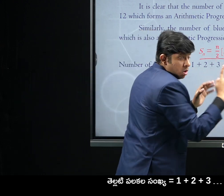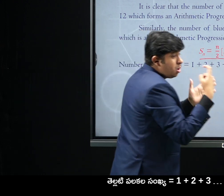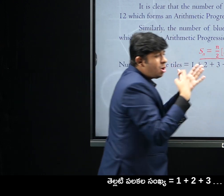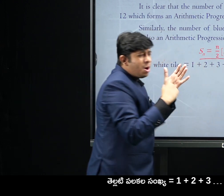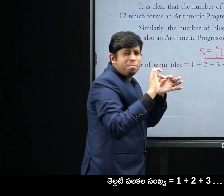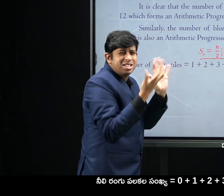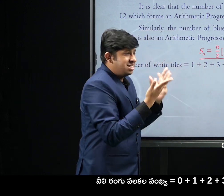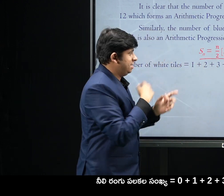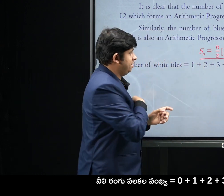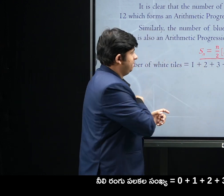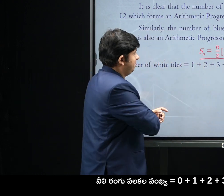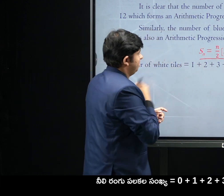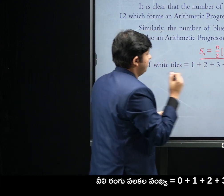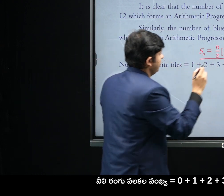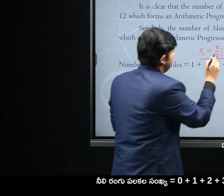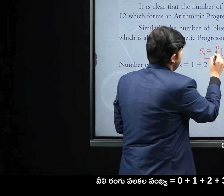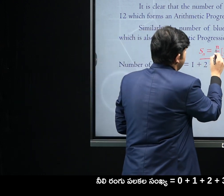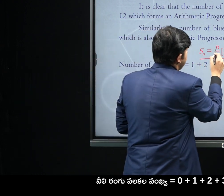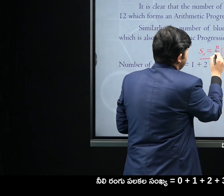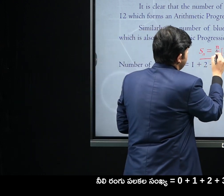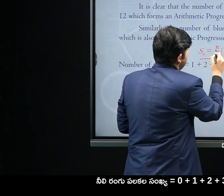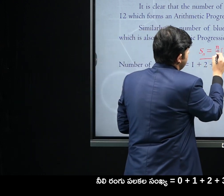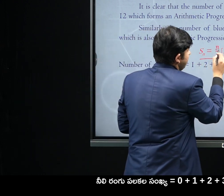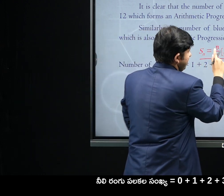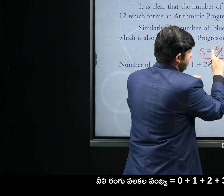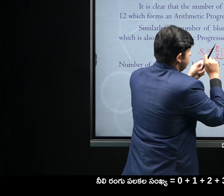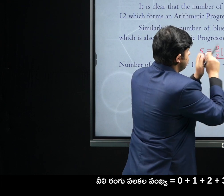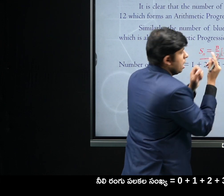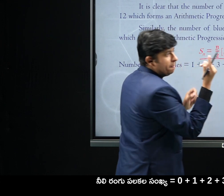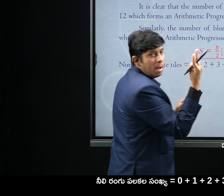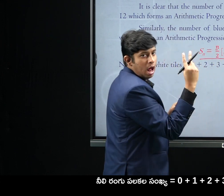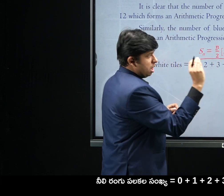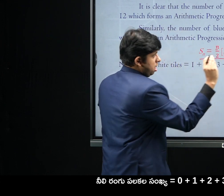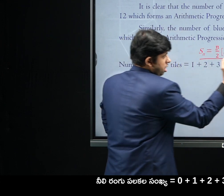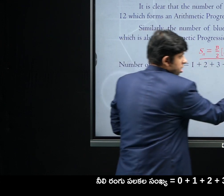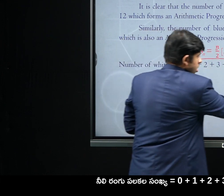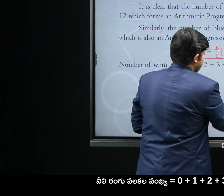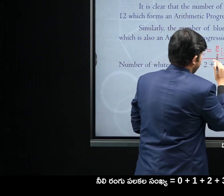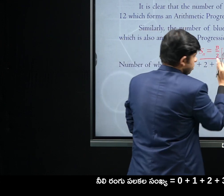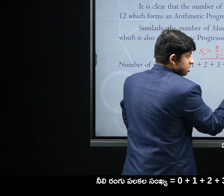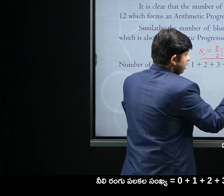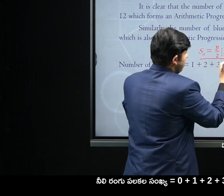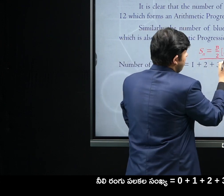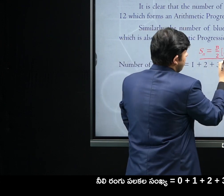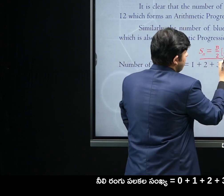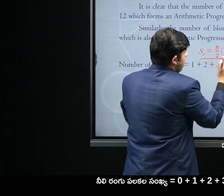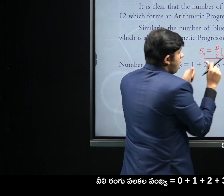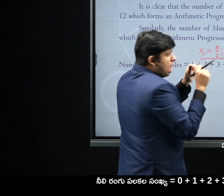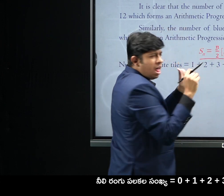78. నీలిరంగు పలకల సంఖ్య ఈజ్ ఈక్వల్ టు 0 ప్లస్ 1 ప్లస్ 2 ప్లస్ 3 అండ్ సో ఆన్ 11